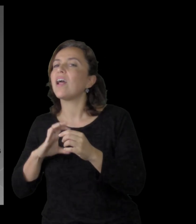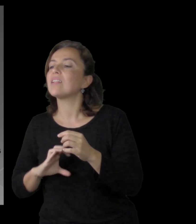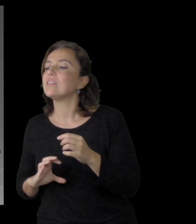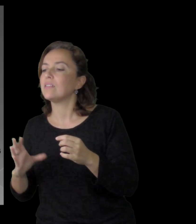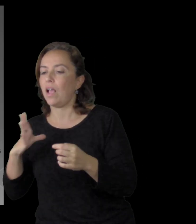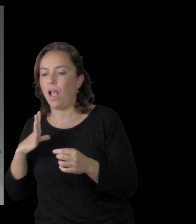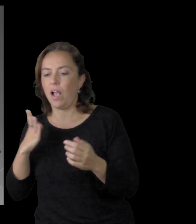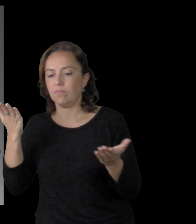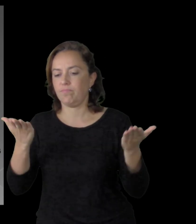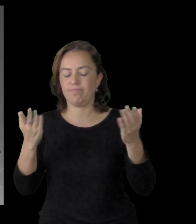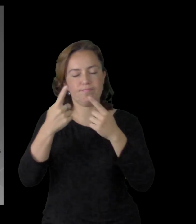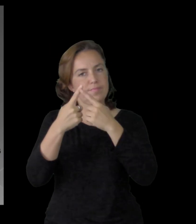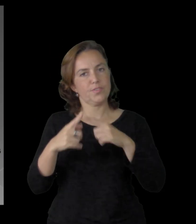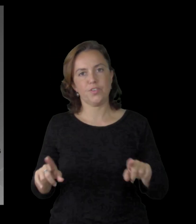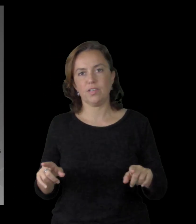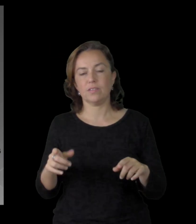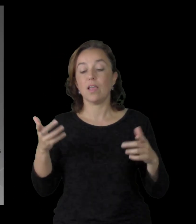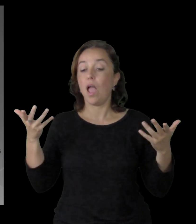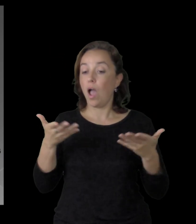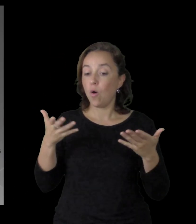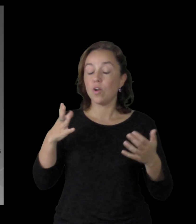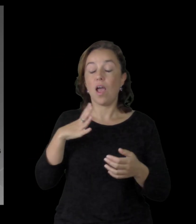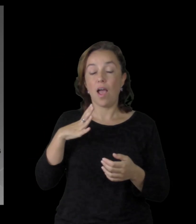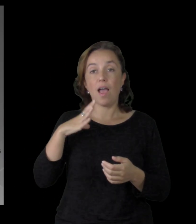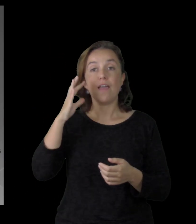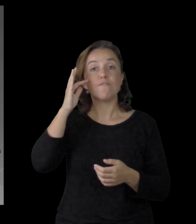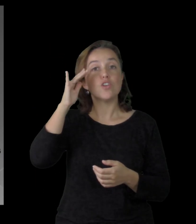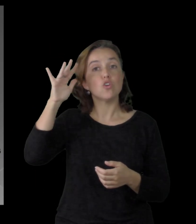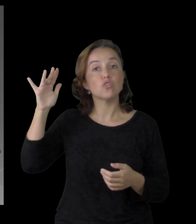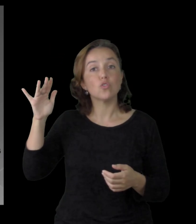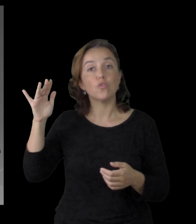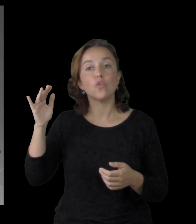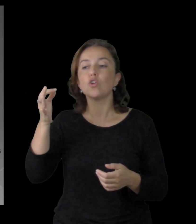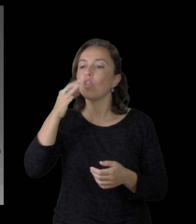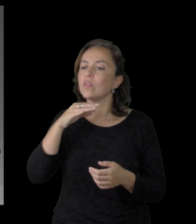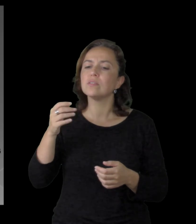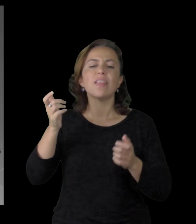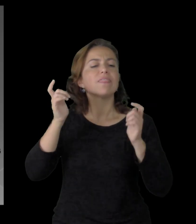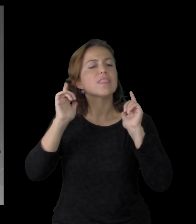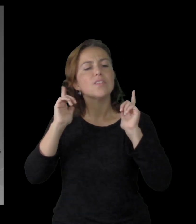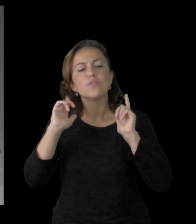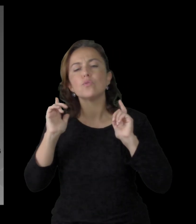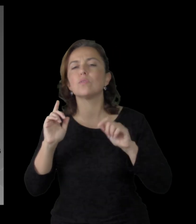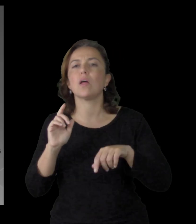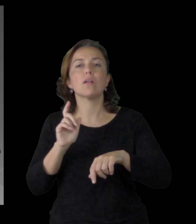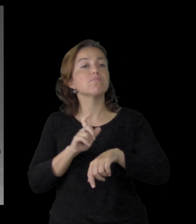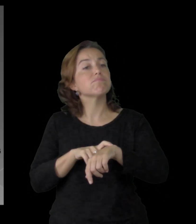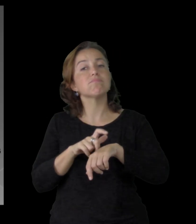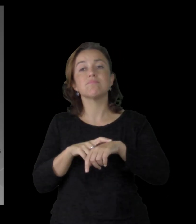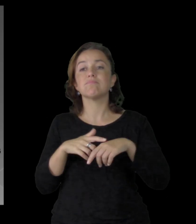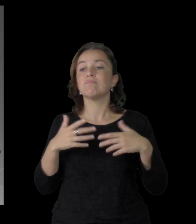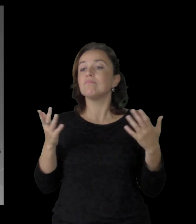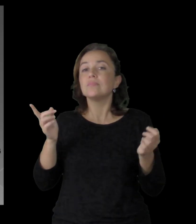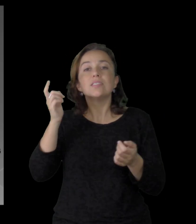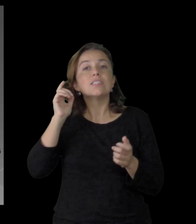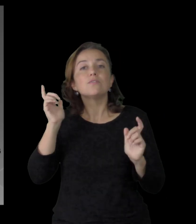hay filósofos que nos invitan a disfrutar del rato, a pasar el rato. El concepto